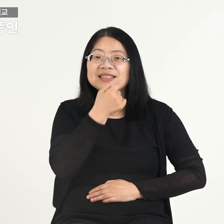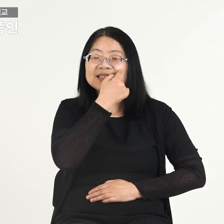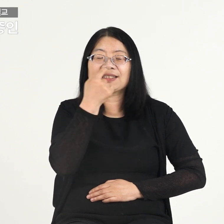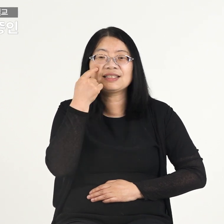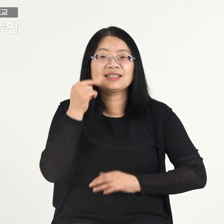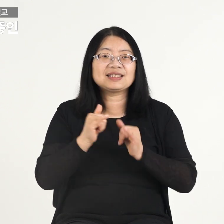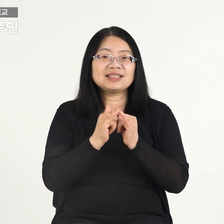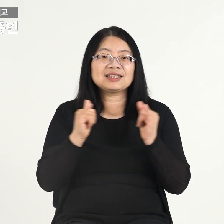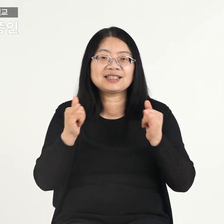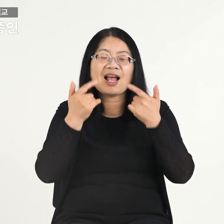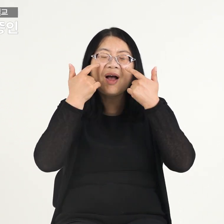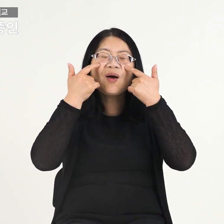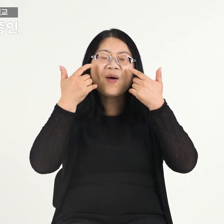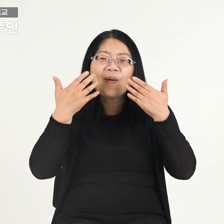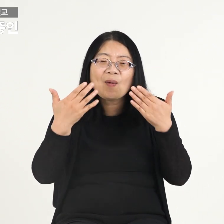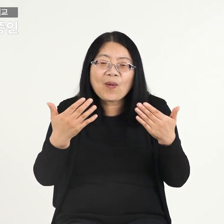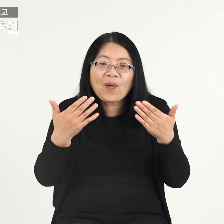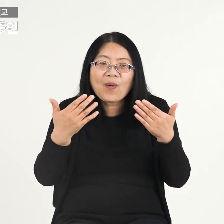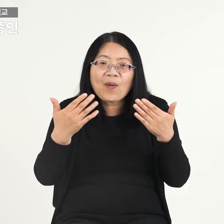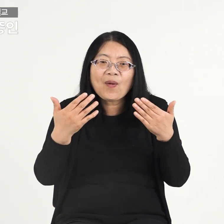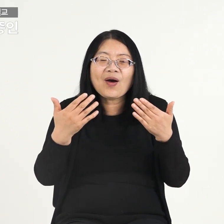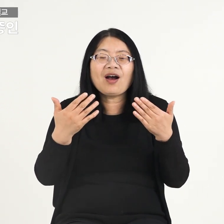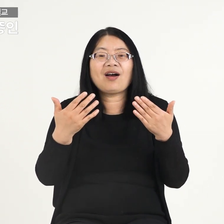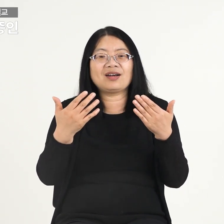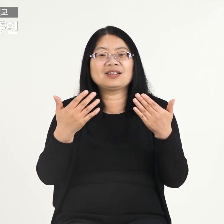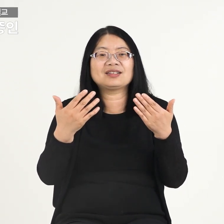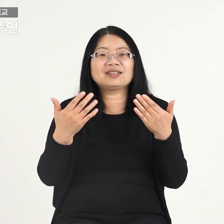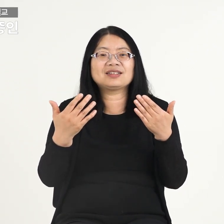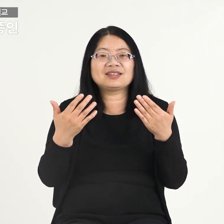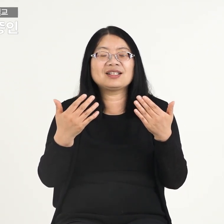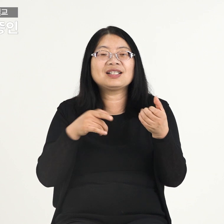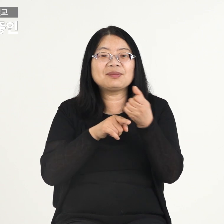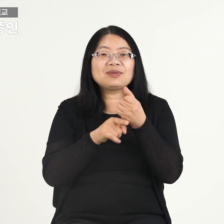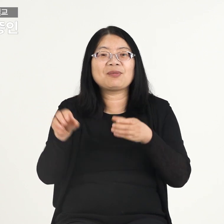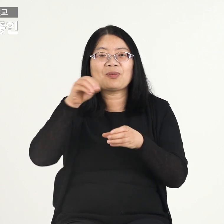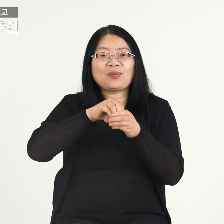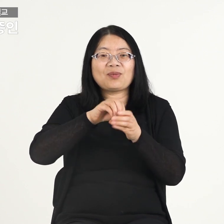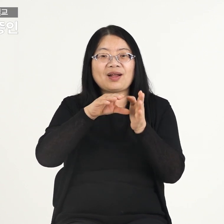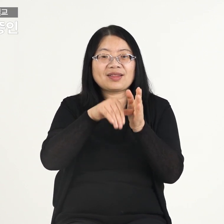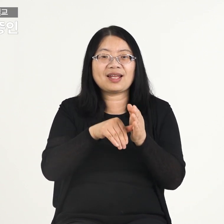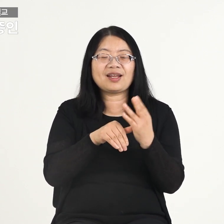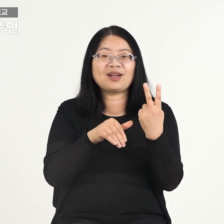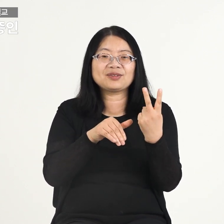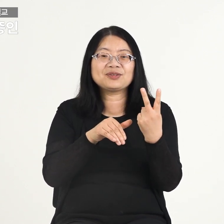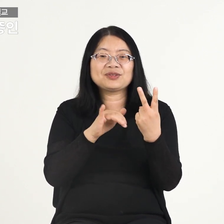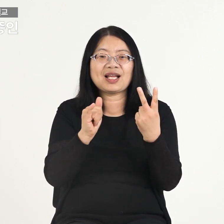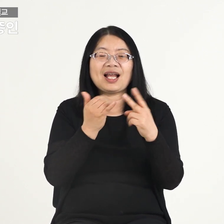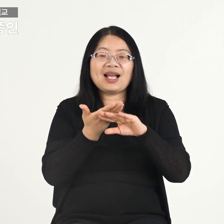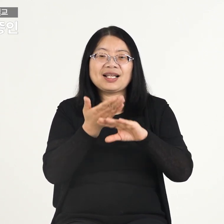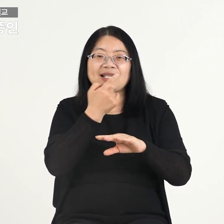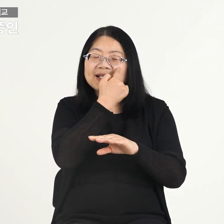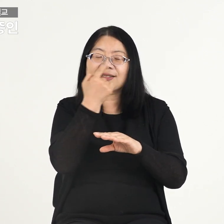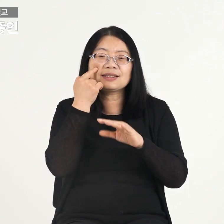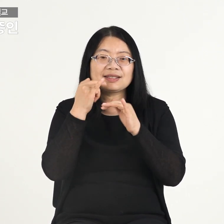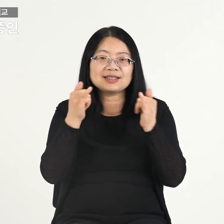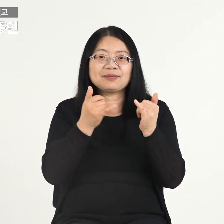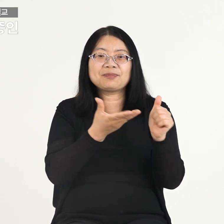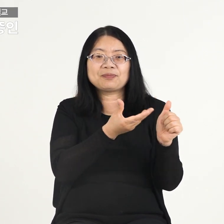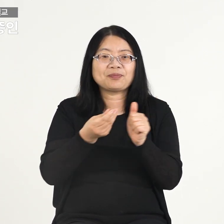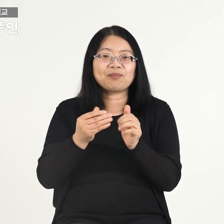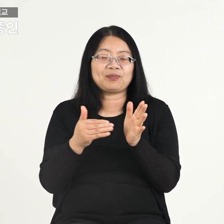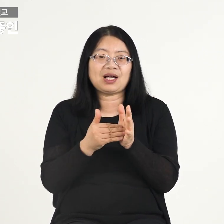증인이 확실성을 담보할 때 둘 이상 증인을 세웠어요. 그래서